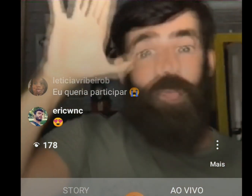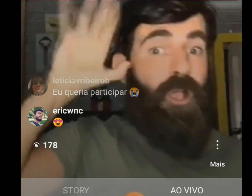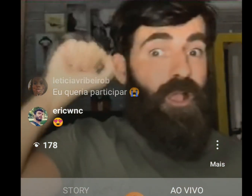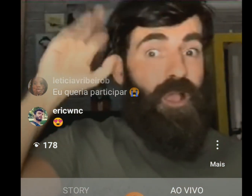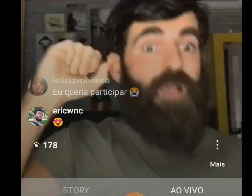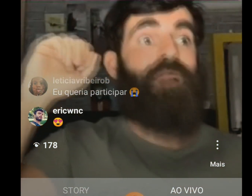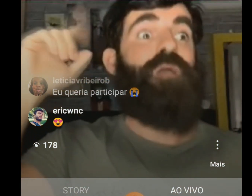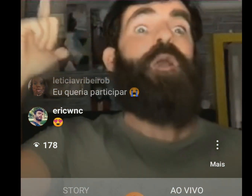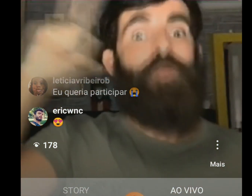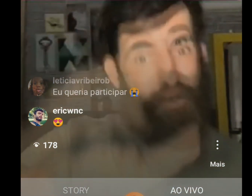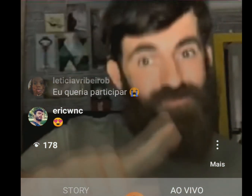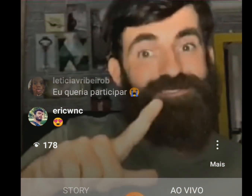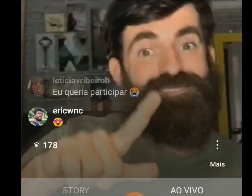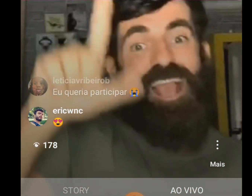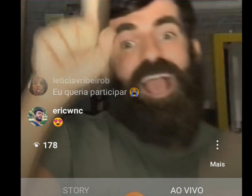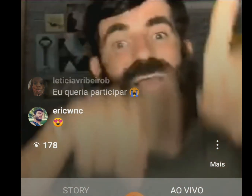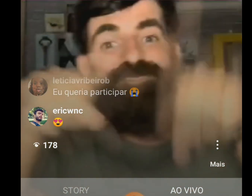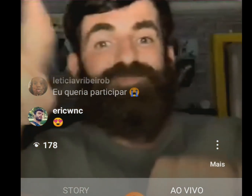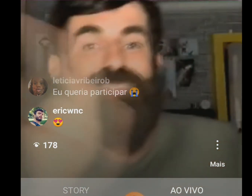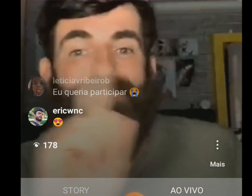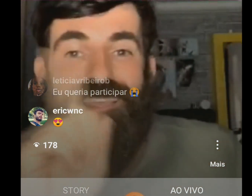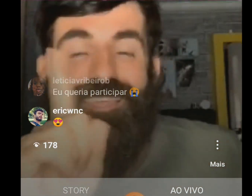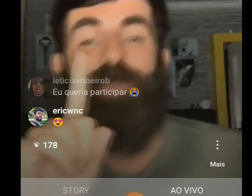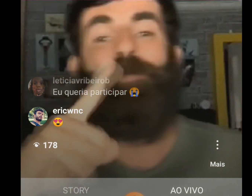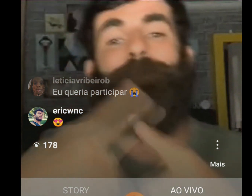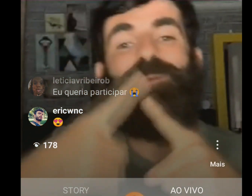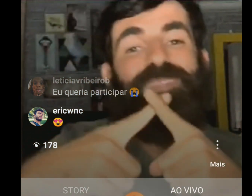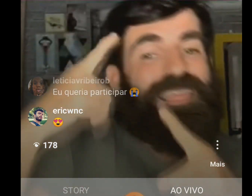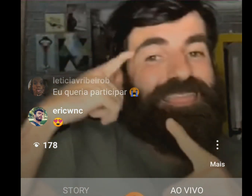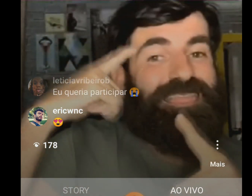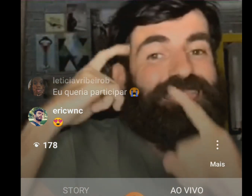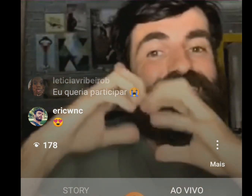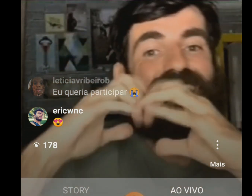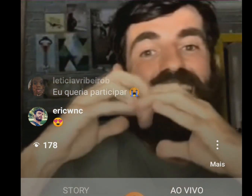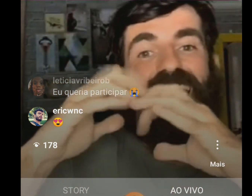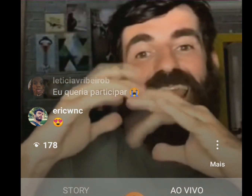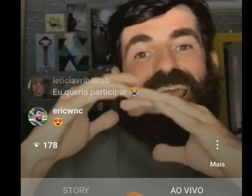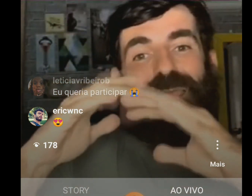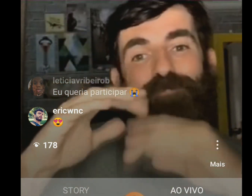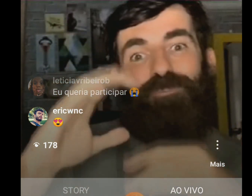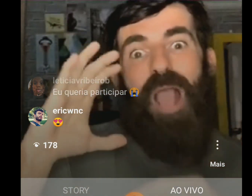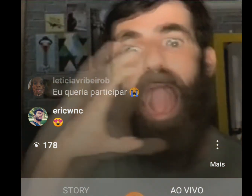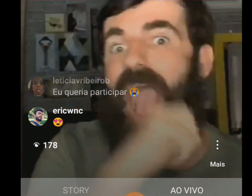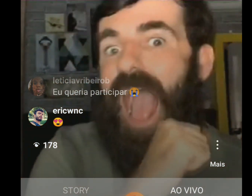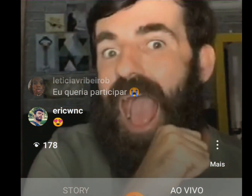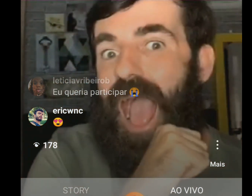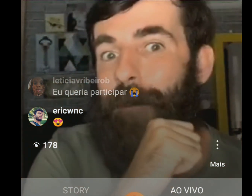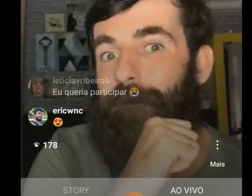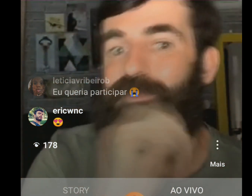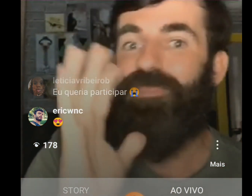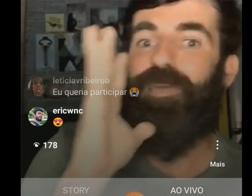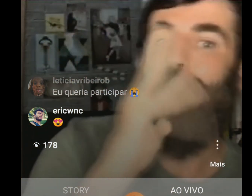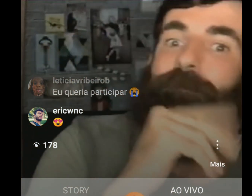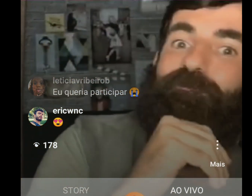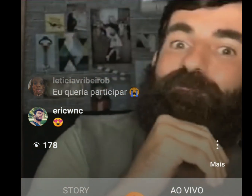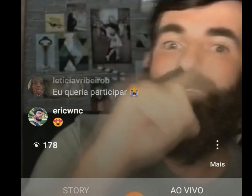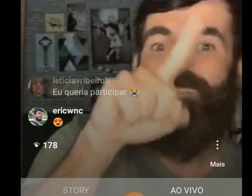conseguem, e às vezes não conseguem muito. Depende, né, de como a pessoa se dá, se o cérebro vai funcionar rápido, tem vários níveis,